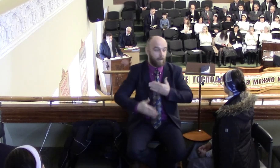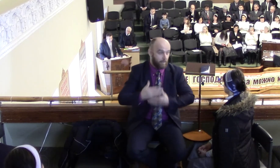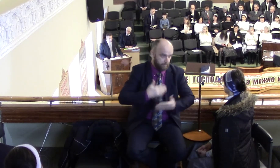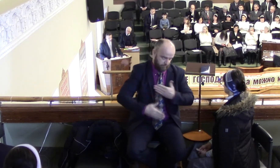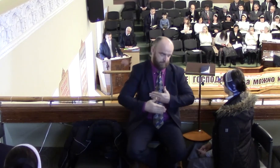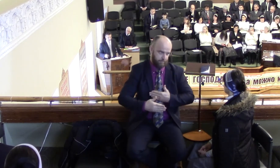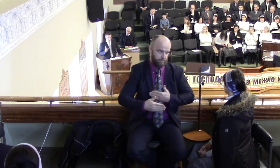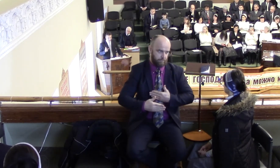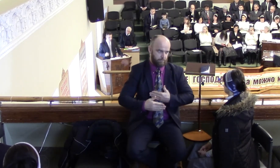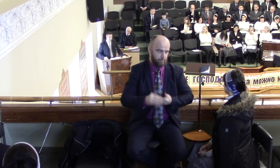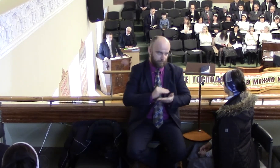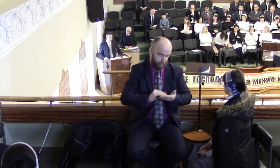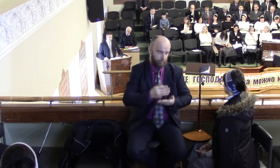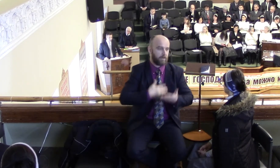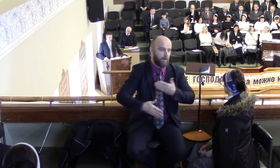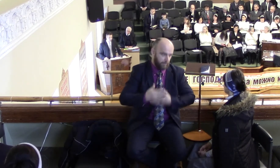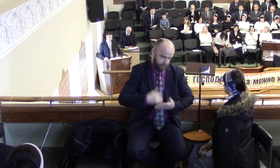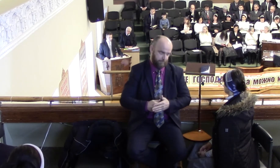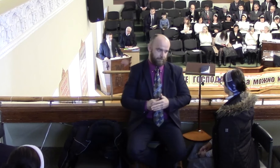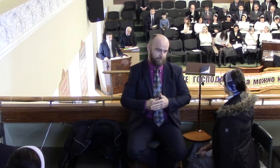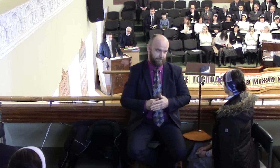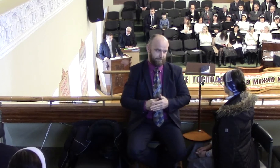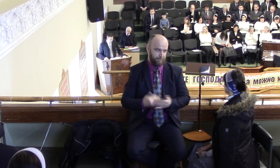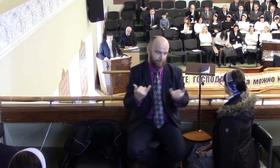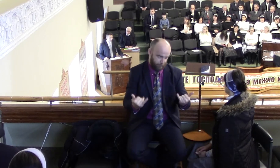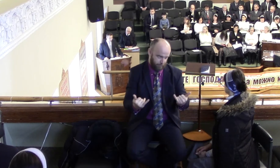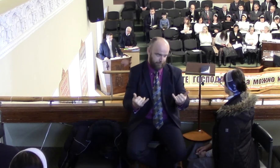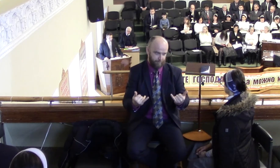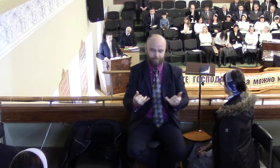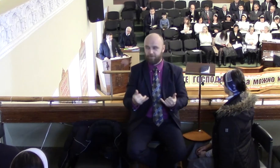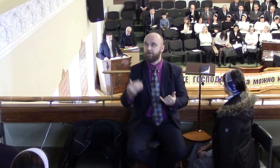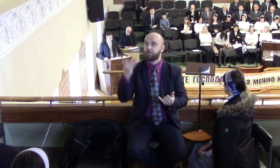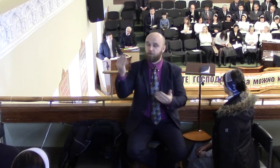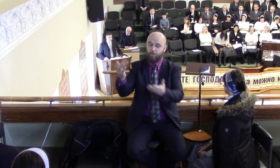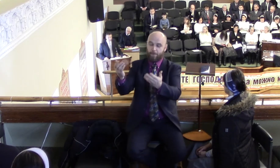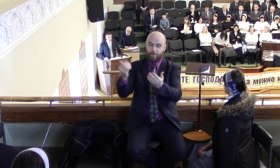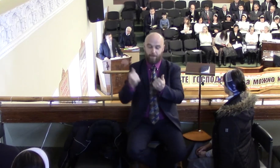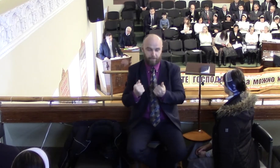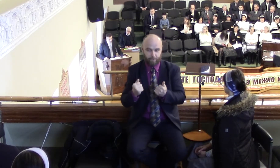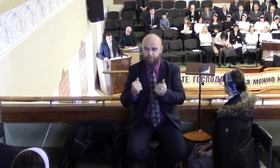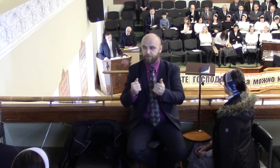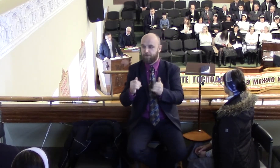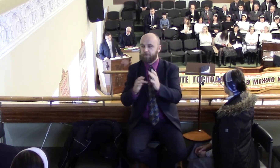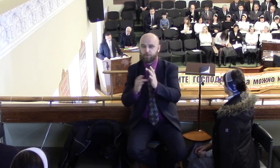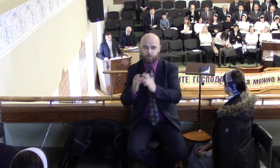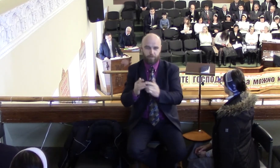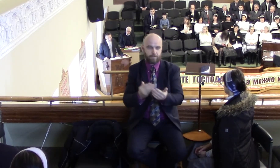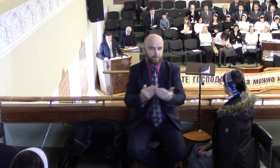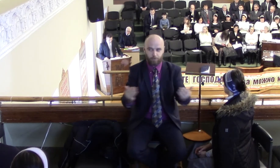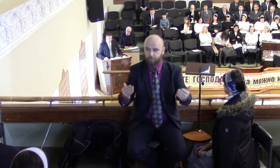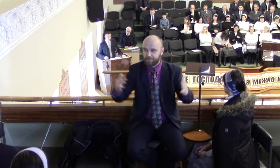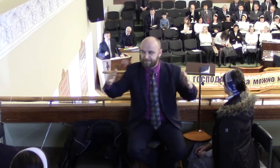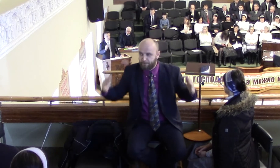и благодарить Господа за три привилегии, которые мы получили от Него. Это привилегии спасенного